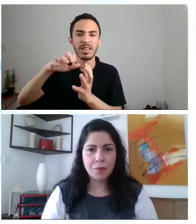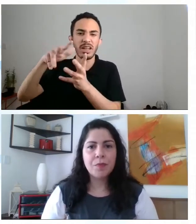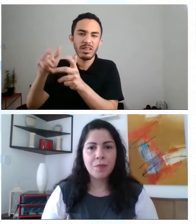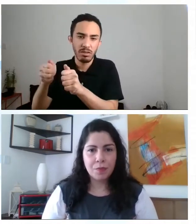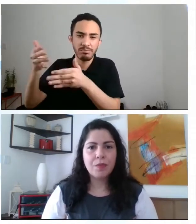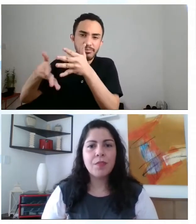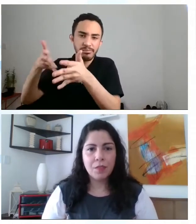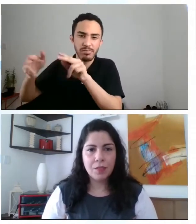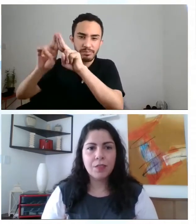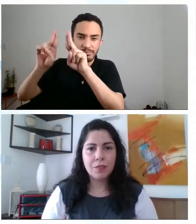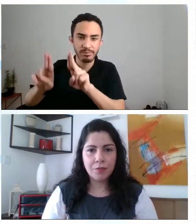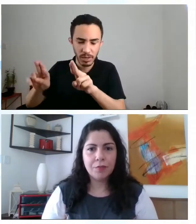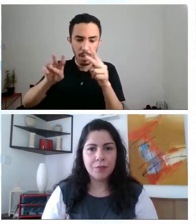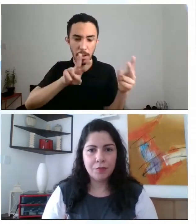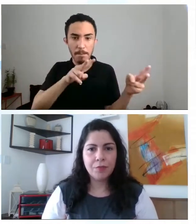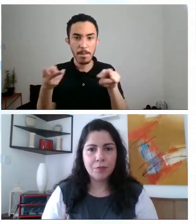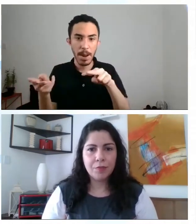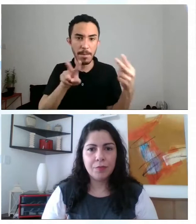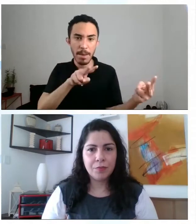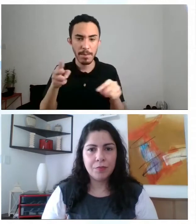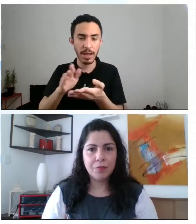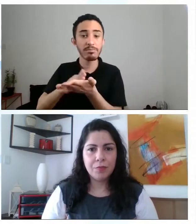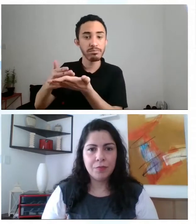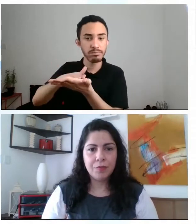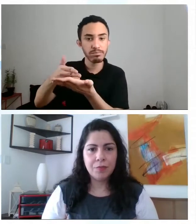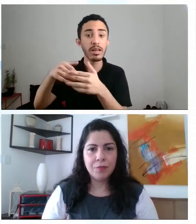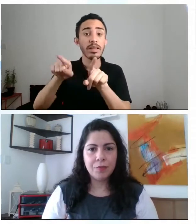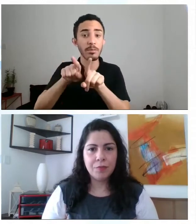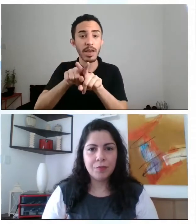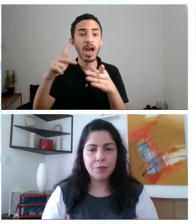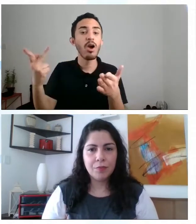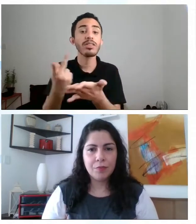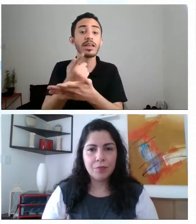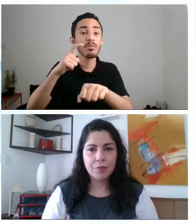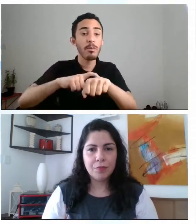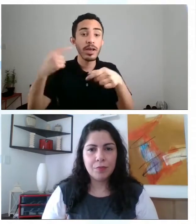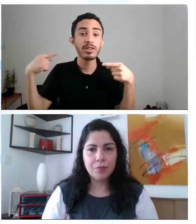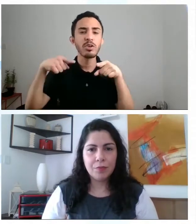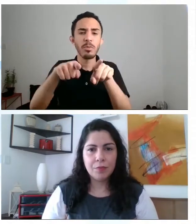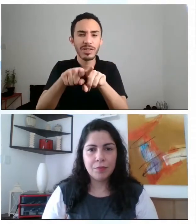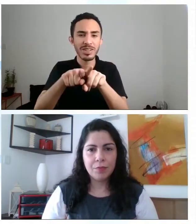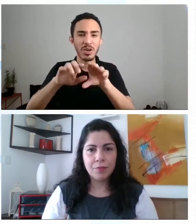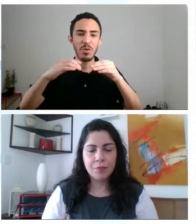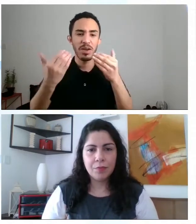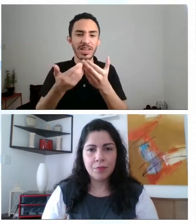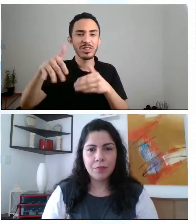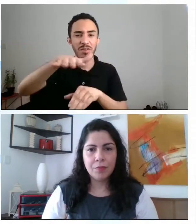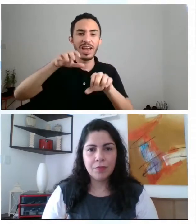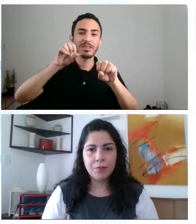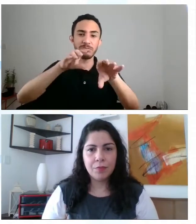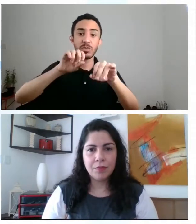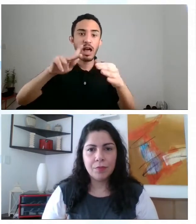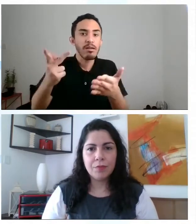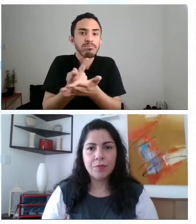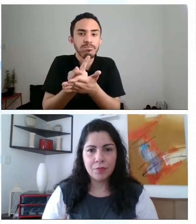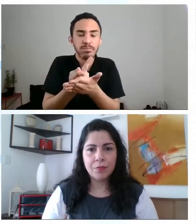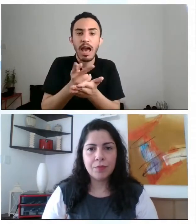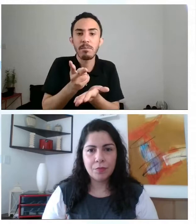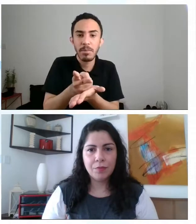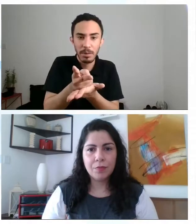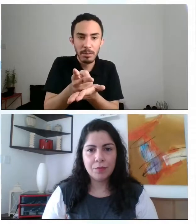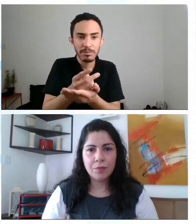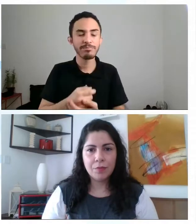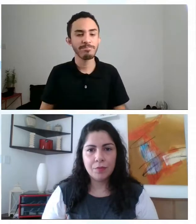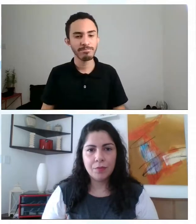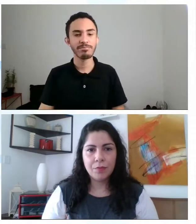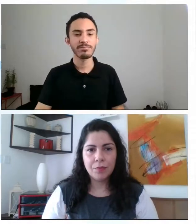internacional. E aí, isso acontece simultaneamente. Em congressos de educação da área, principalmente, isso é muito comum. É mesmo? Quer